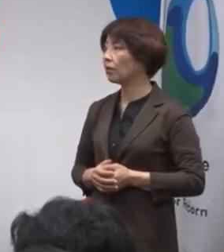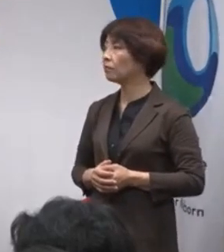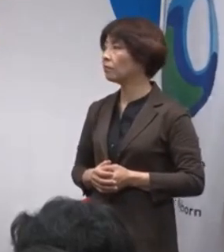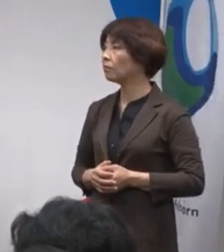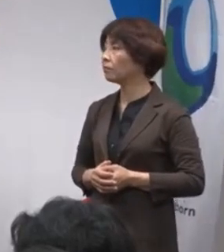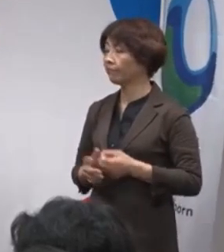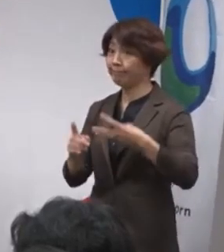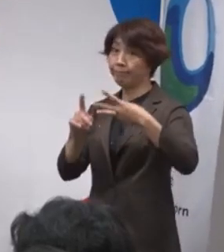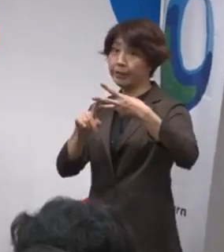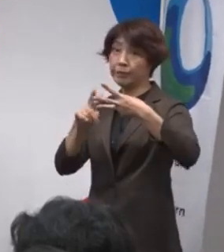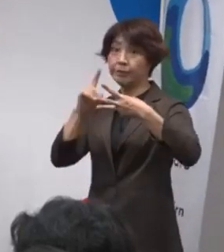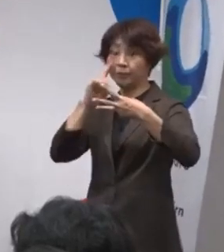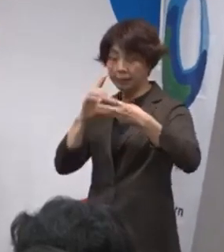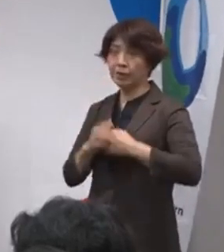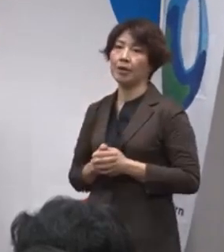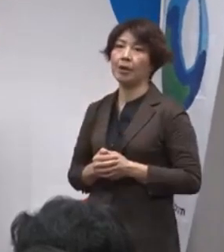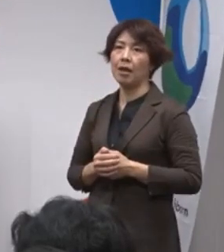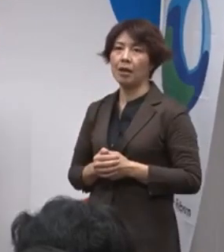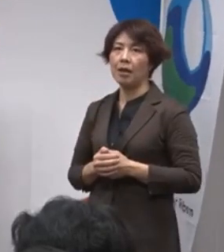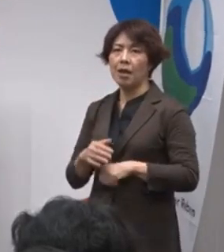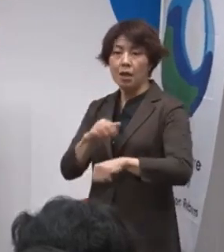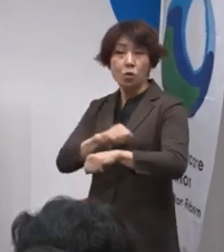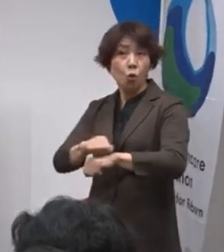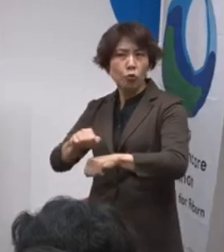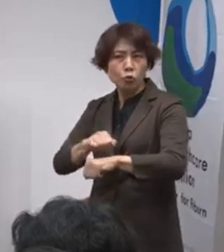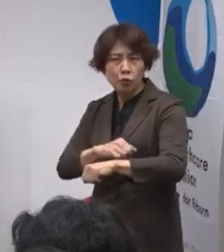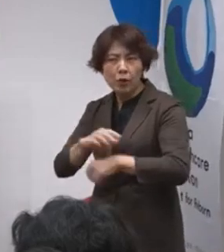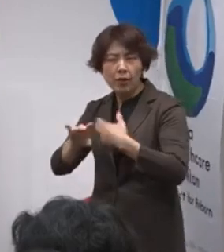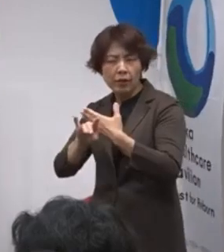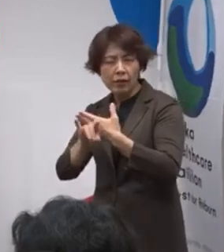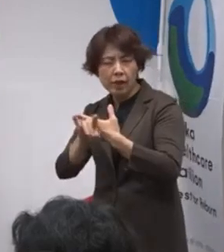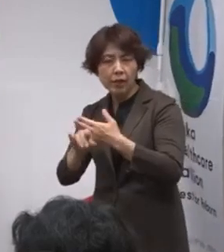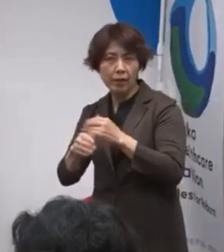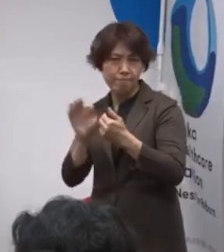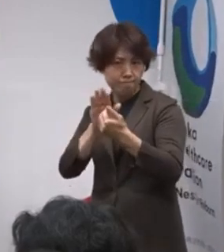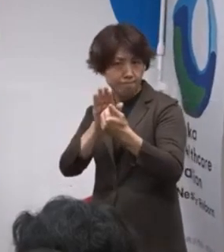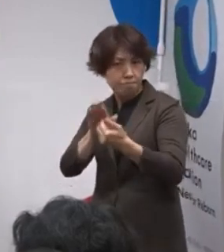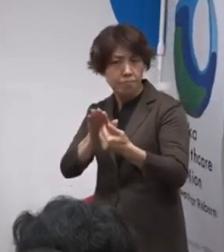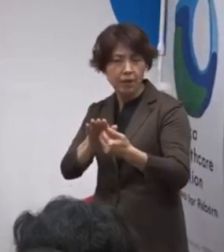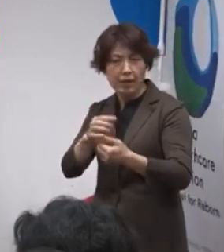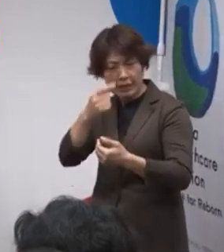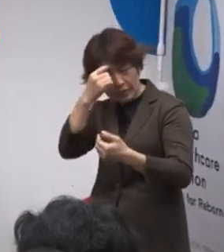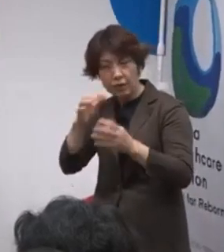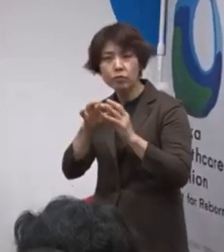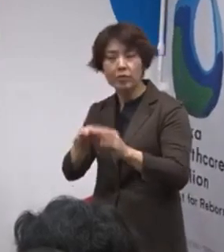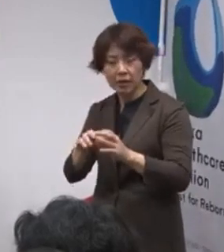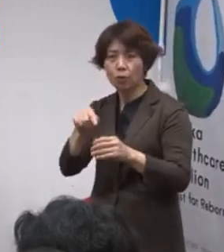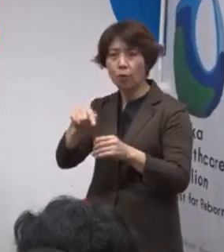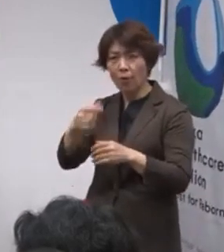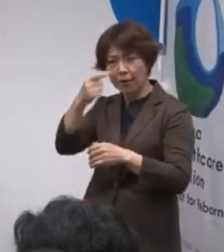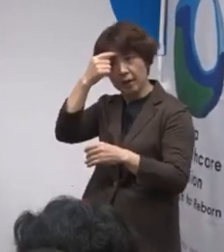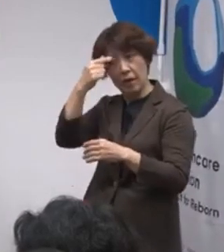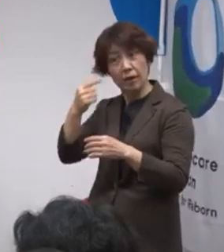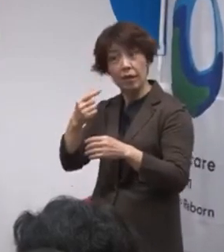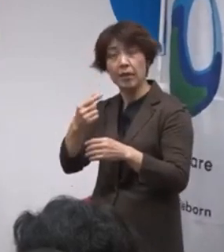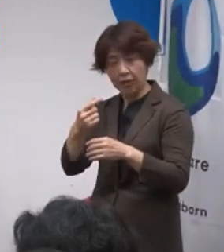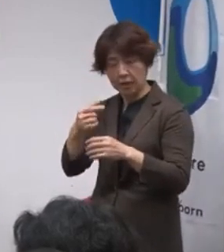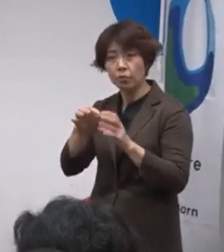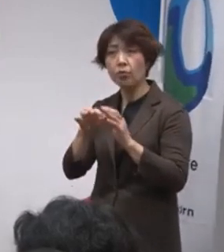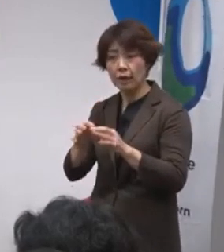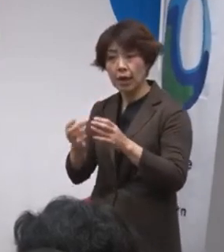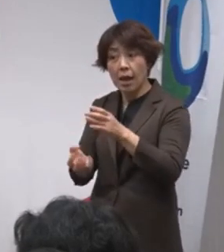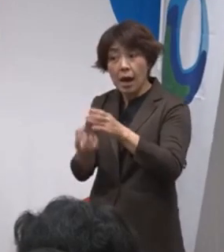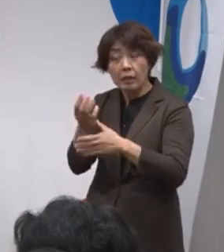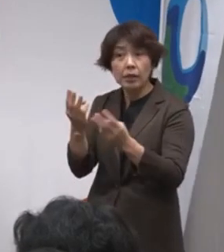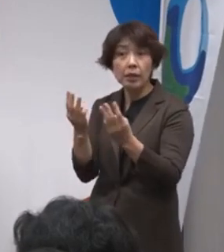そして次ですけれども、特殊詐欺被害の防止についてです。令和5年度の特殊詐欺被害ですが、発生件